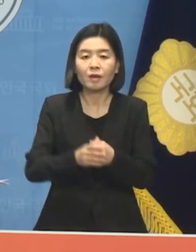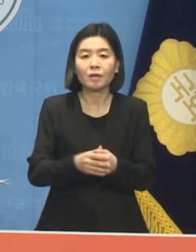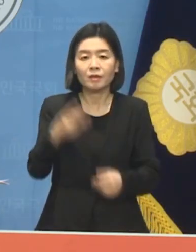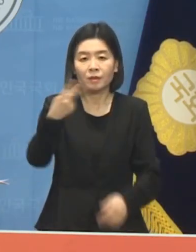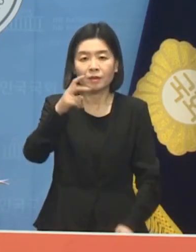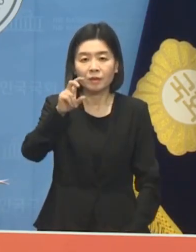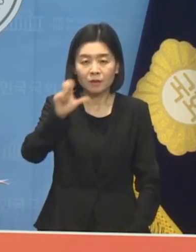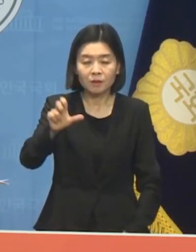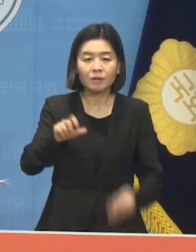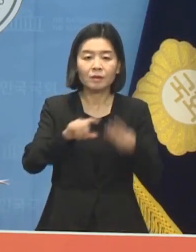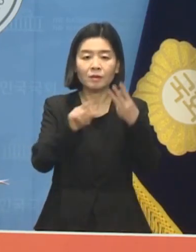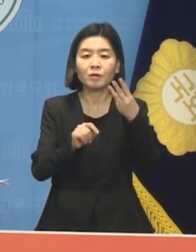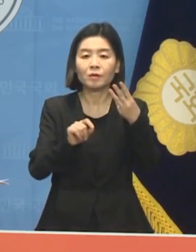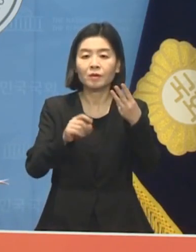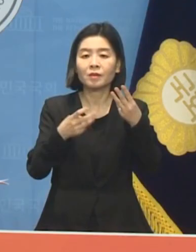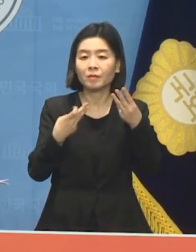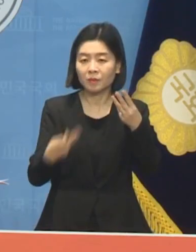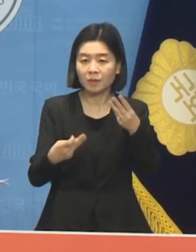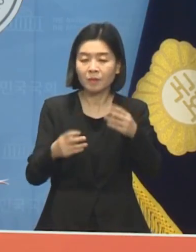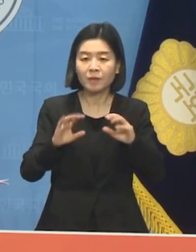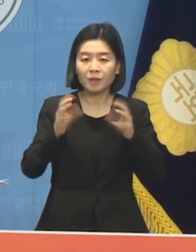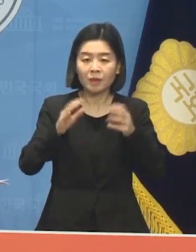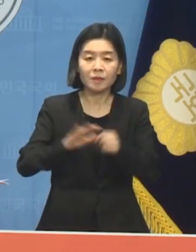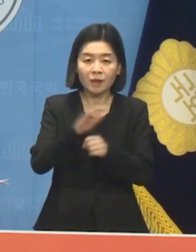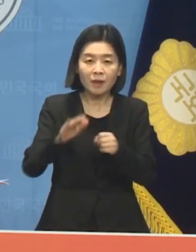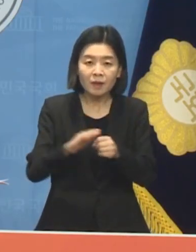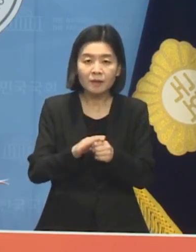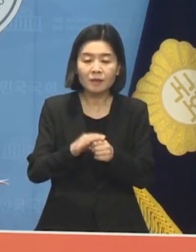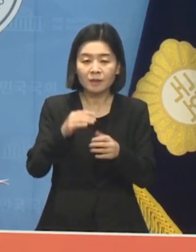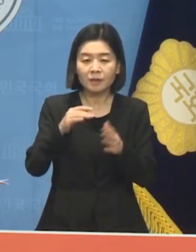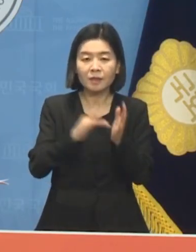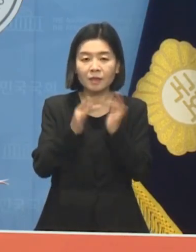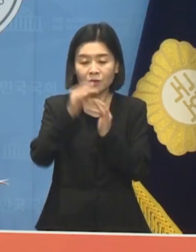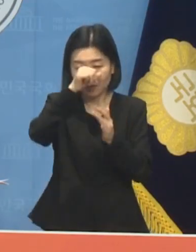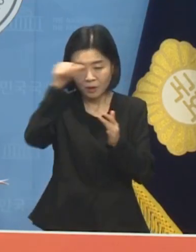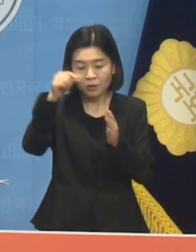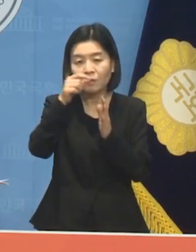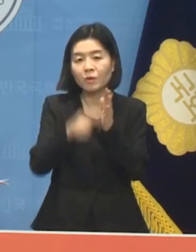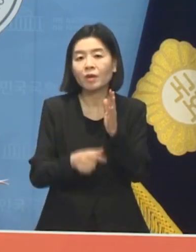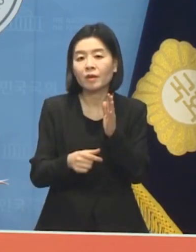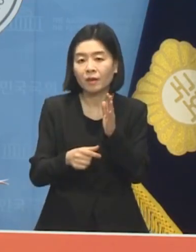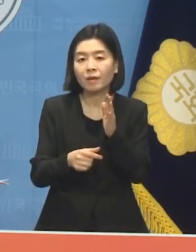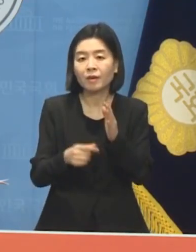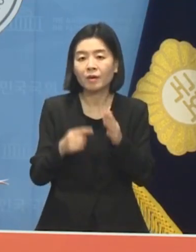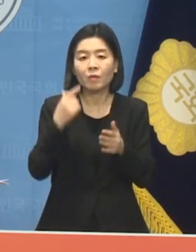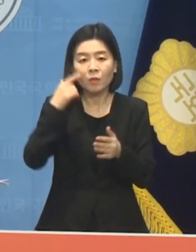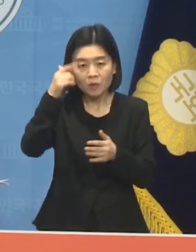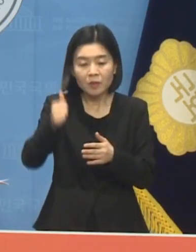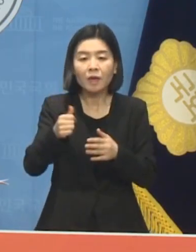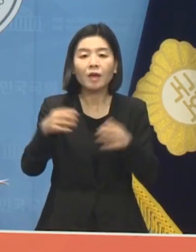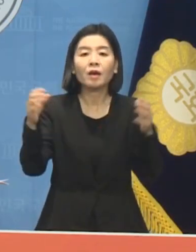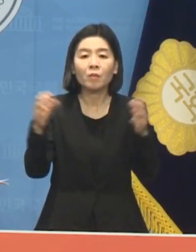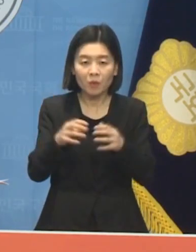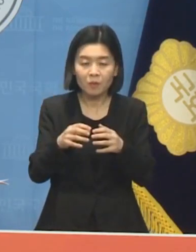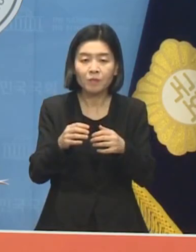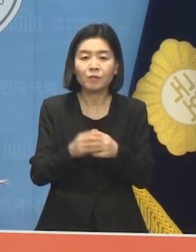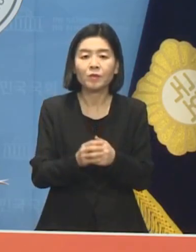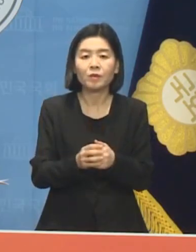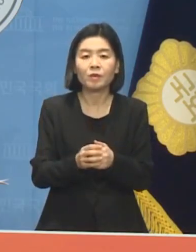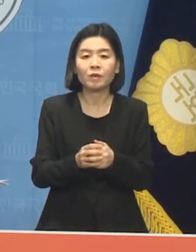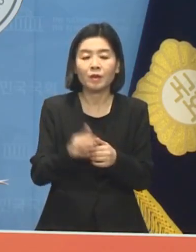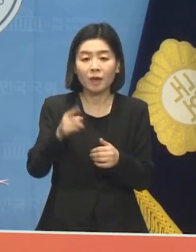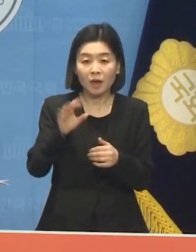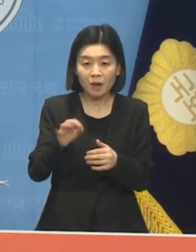2025년 3월 13일 나라를 사랑하는 예수교 장로의 고신교단 목회자 강남만 목사회